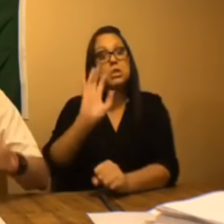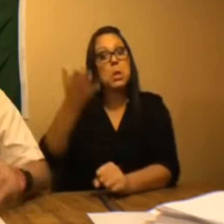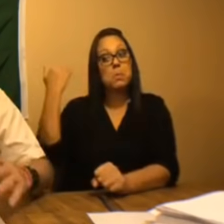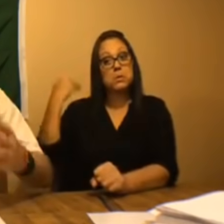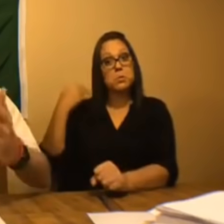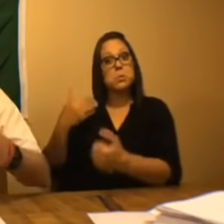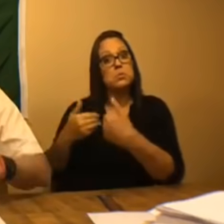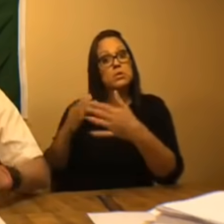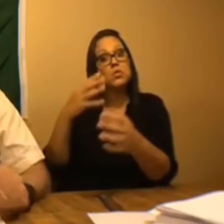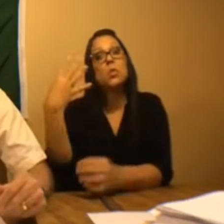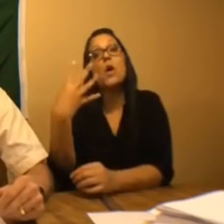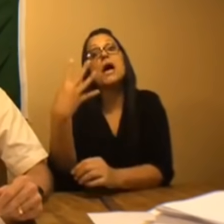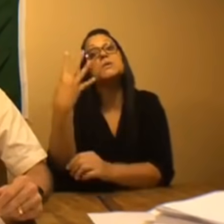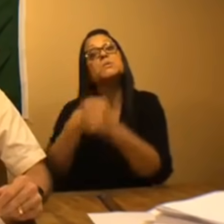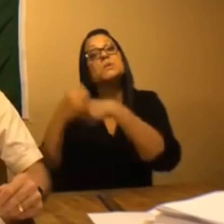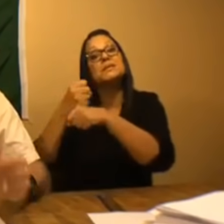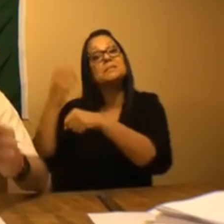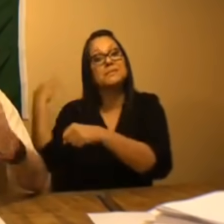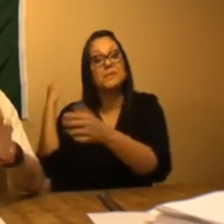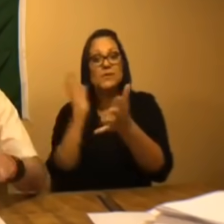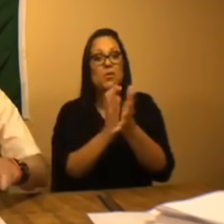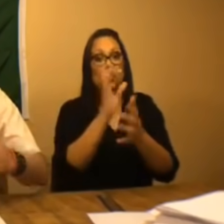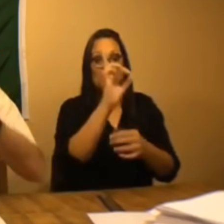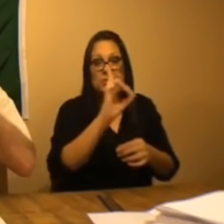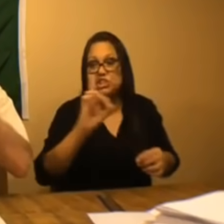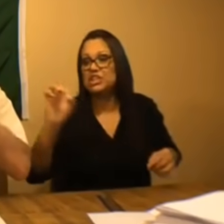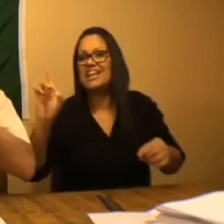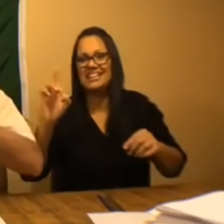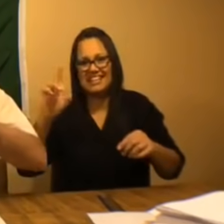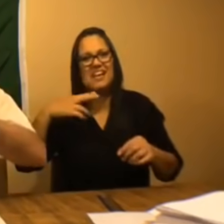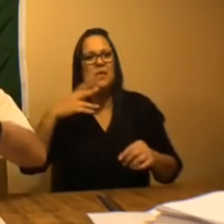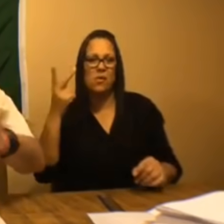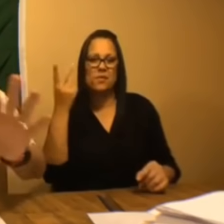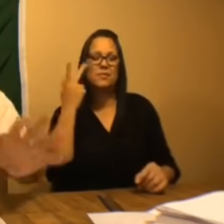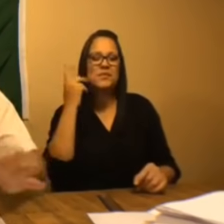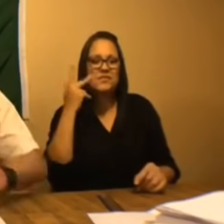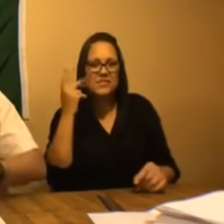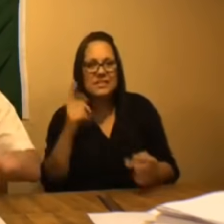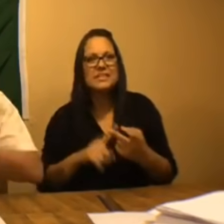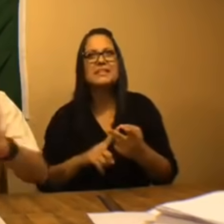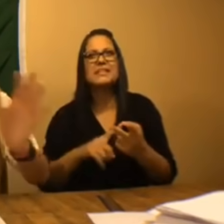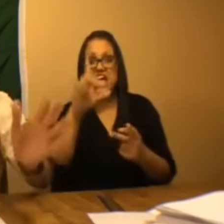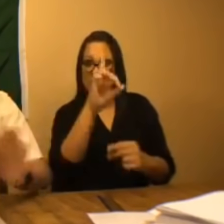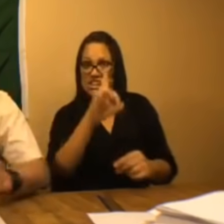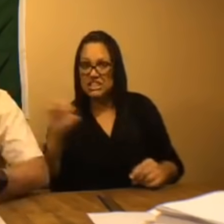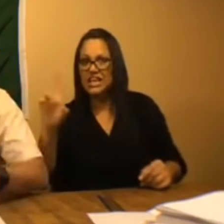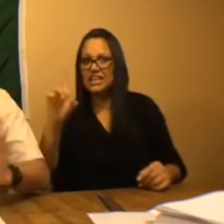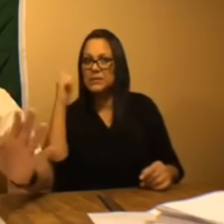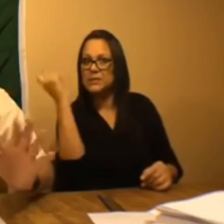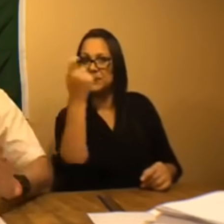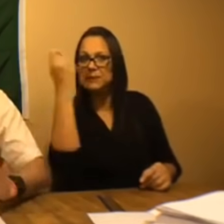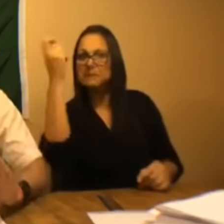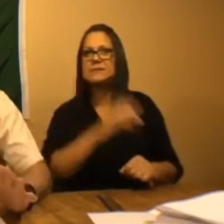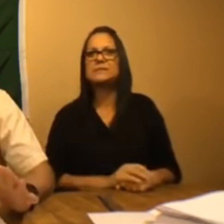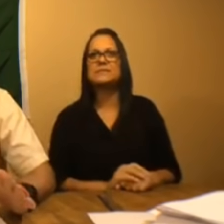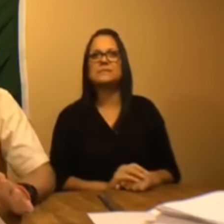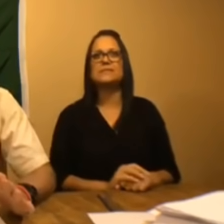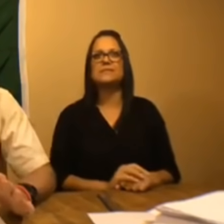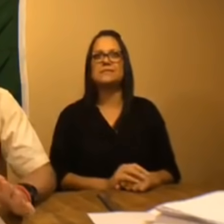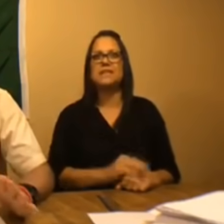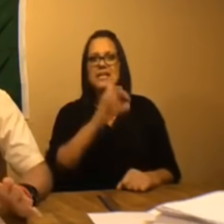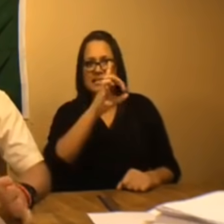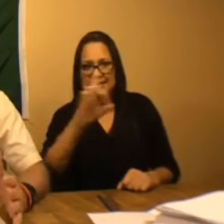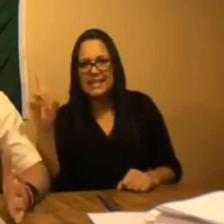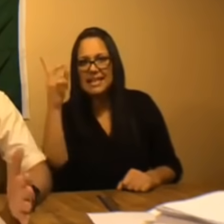começaram aqueles grupos de direita, direita Fortaleza, direita Rio Grande do Sul, em direita São Paulo,